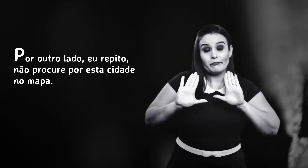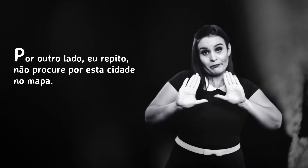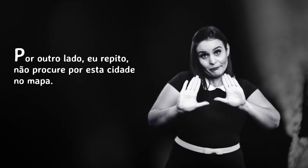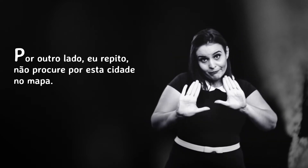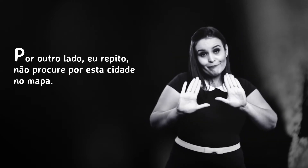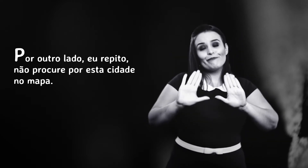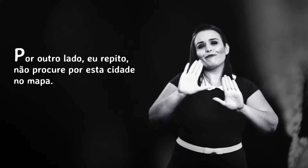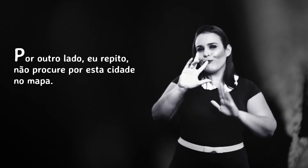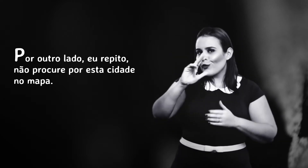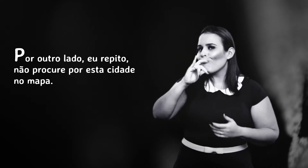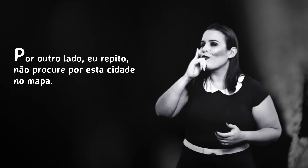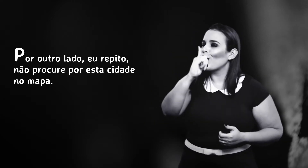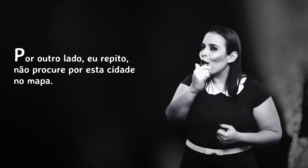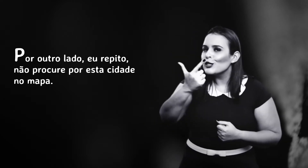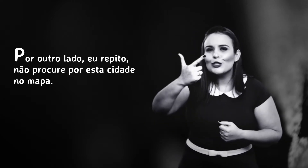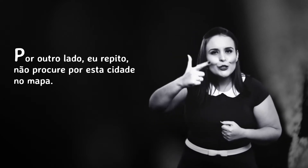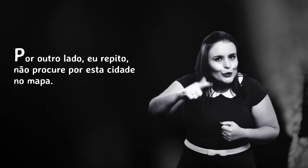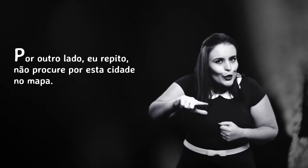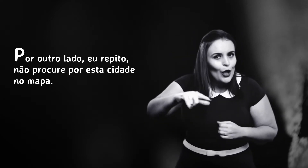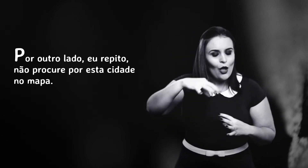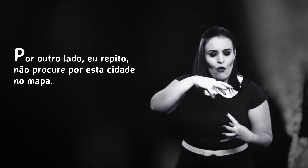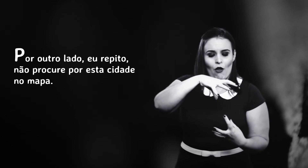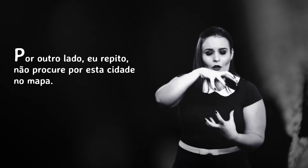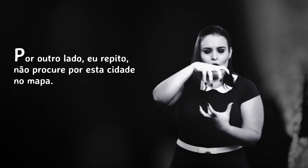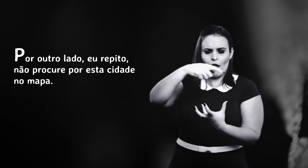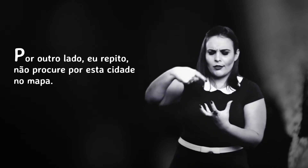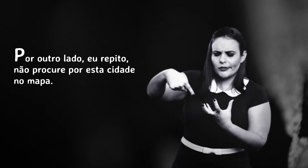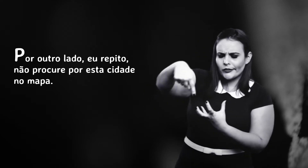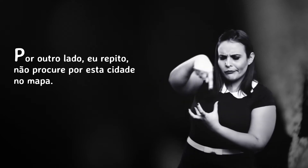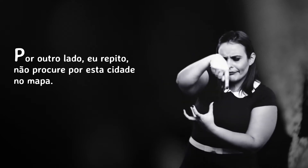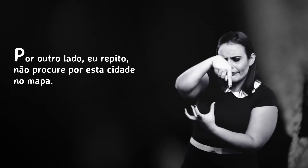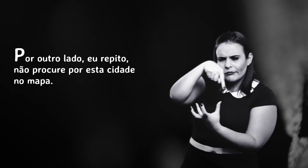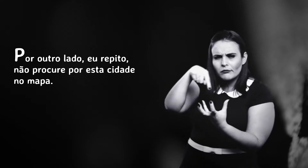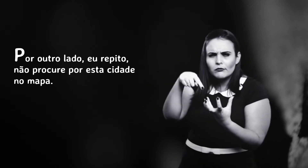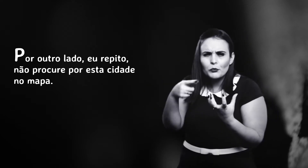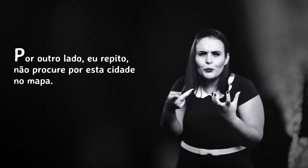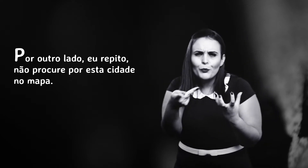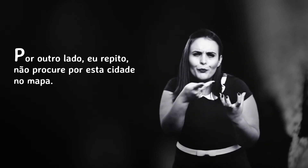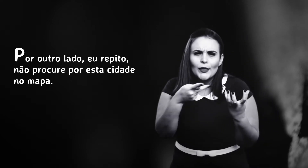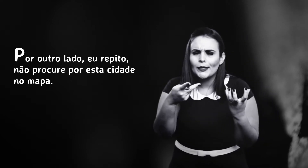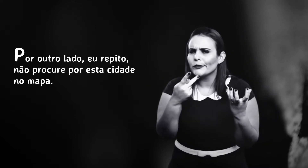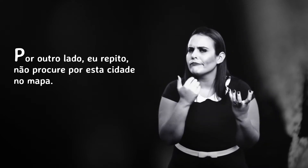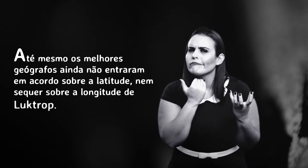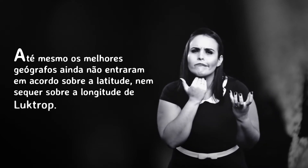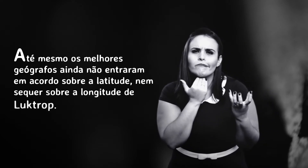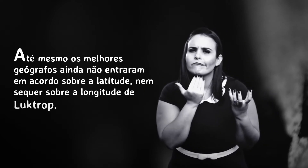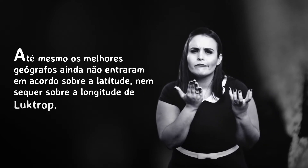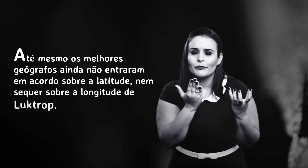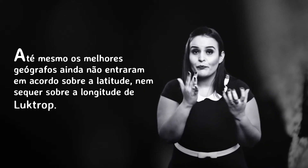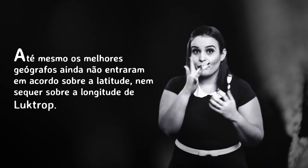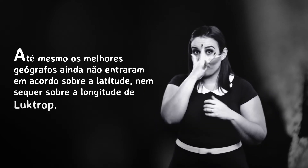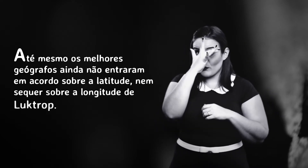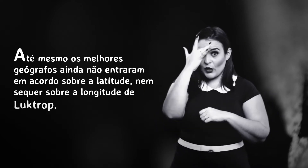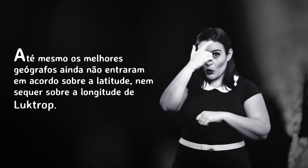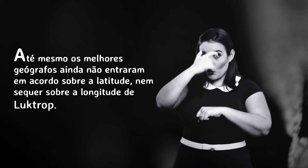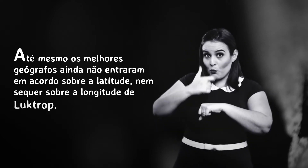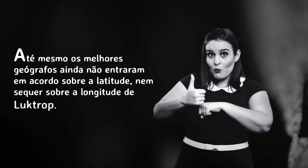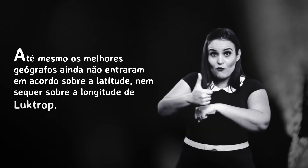Por outro lado, eu repito, não procure por esta cidade no mapa. Até mesmo os melhores geógrafos ainda